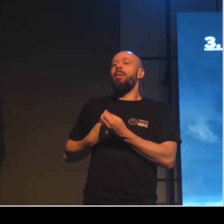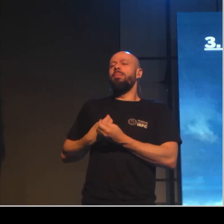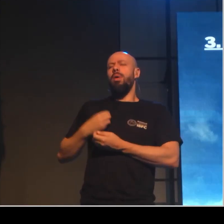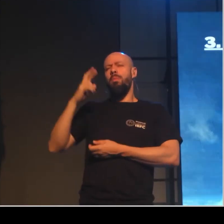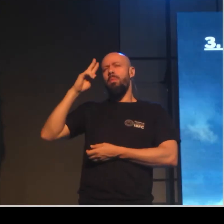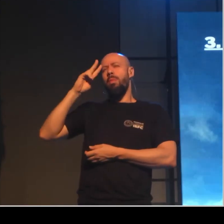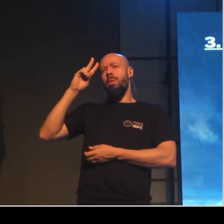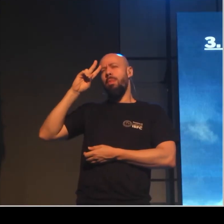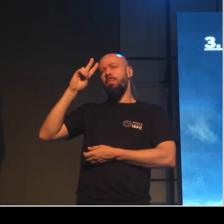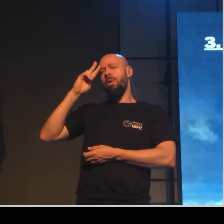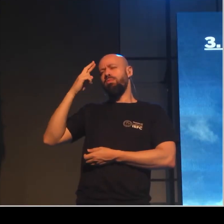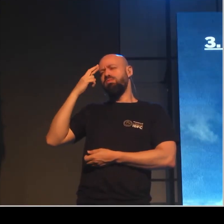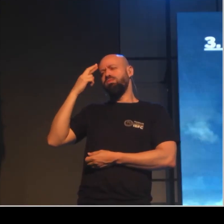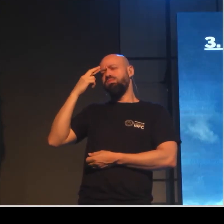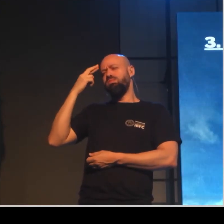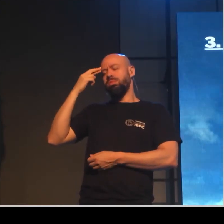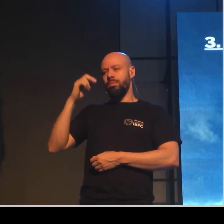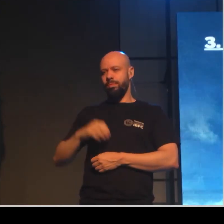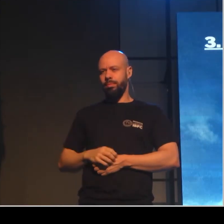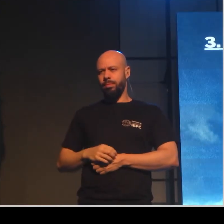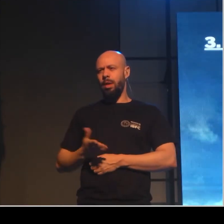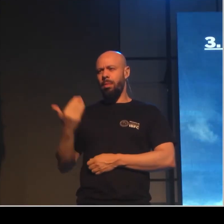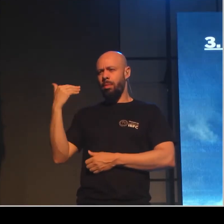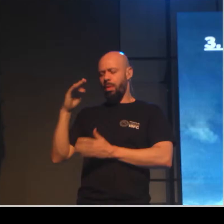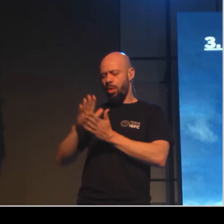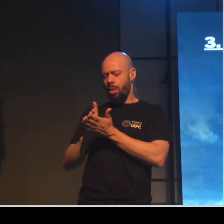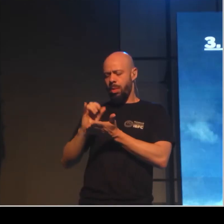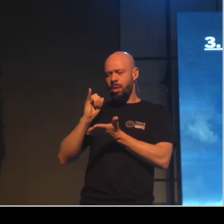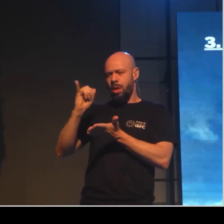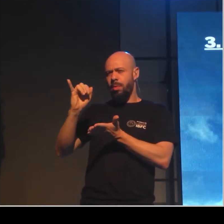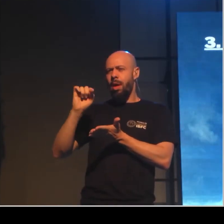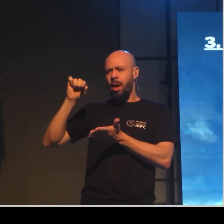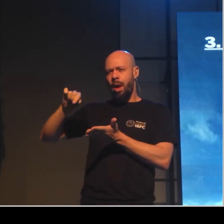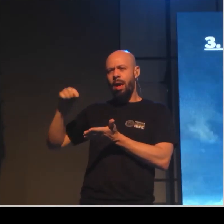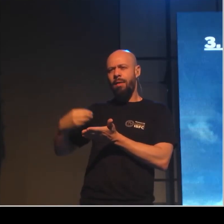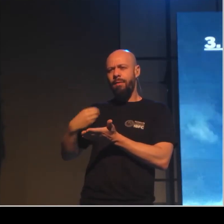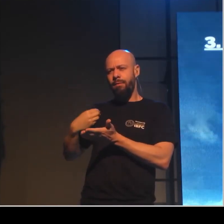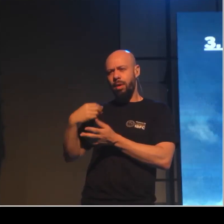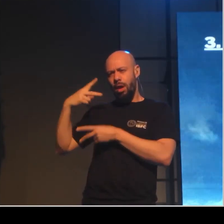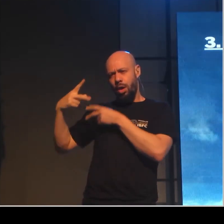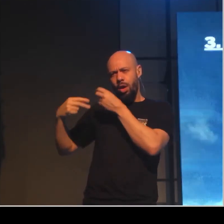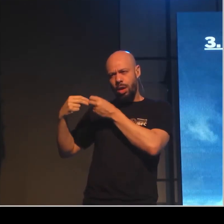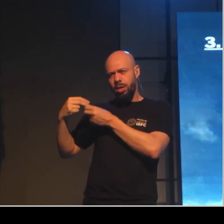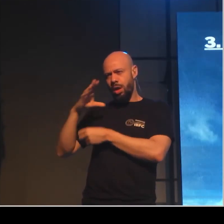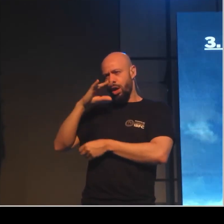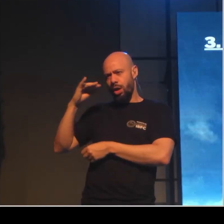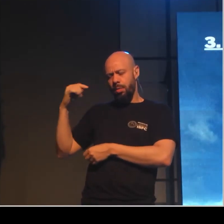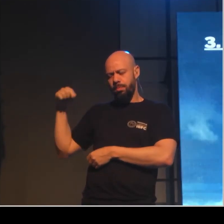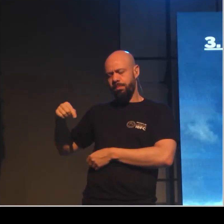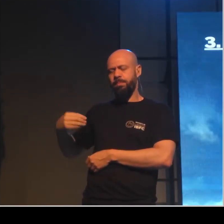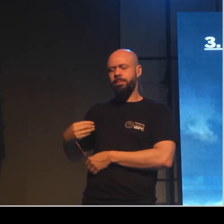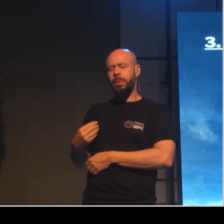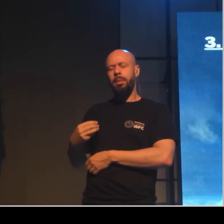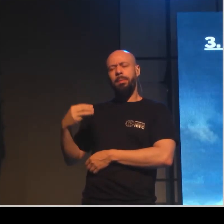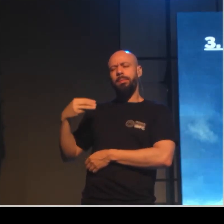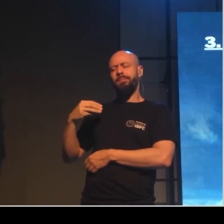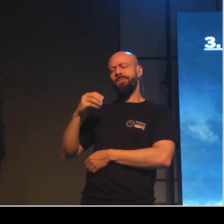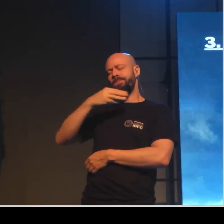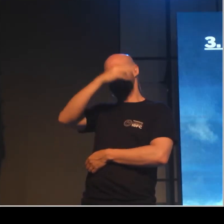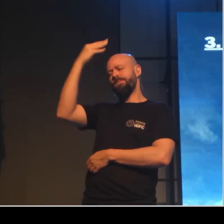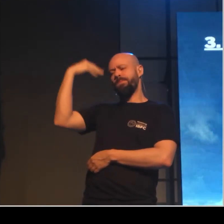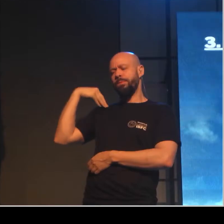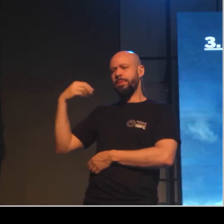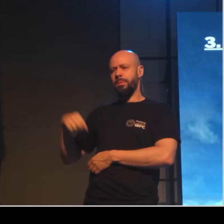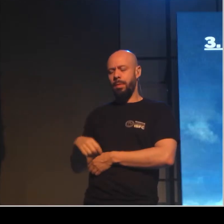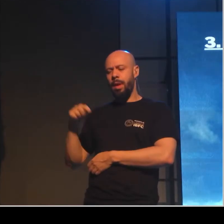entendidos, Maria era uma adolescente, naquela época era normal, comum, até hoje ainda para aqueles lados lá, é normal as